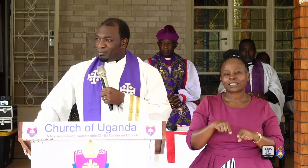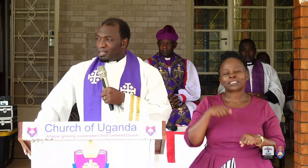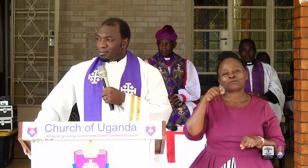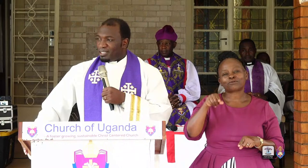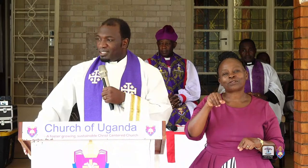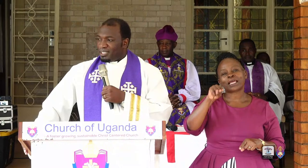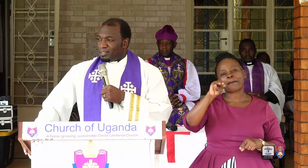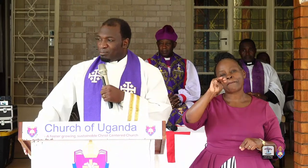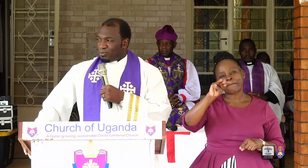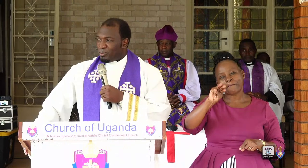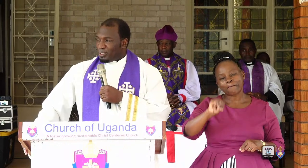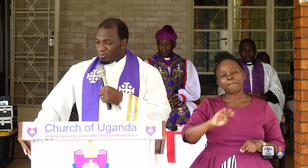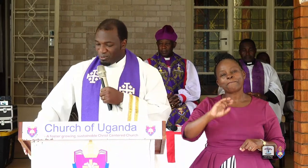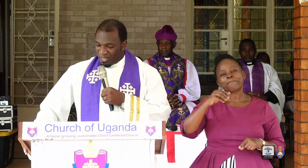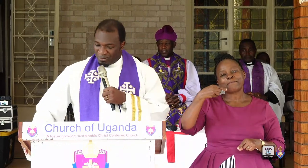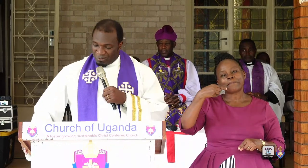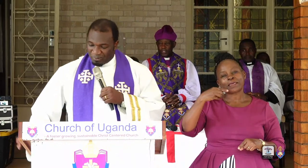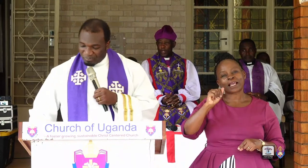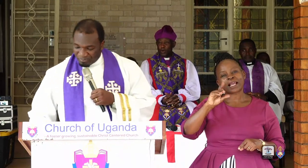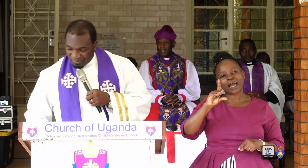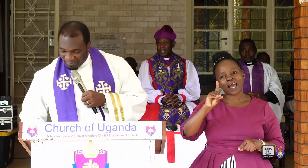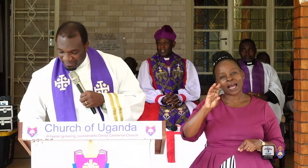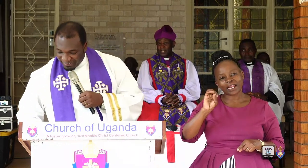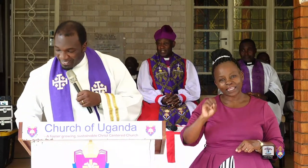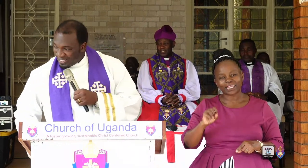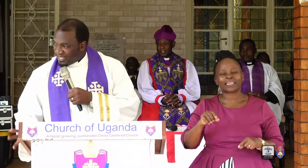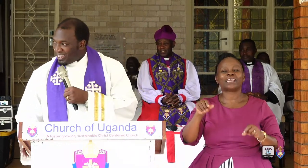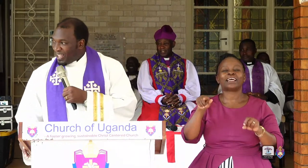ne mama, mbakubile kumu ngalo.